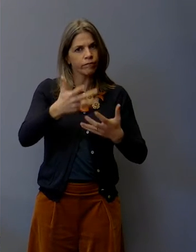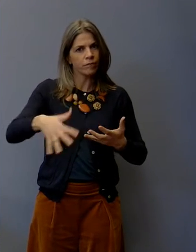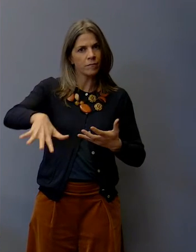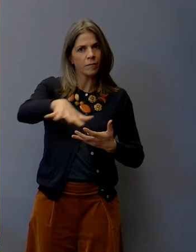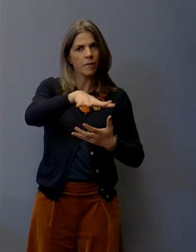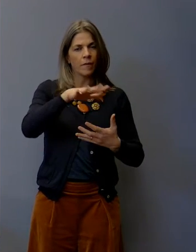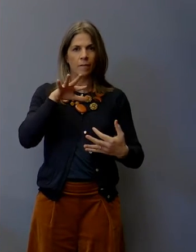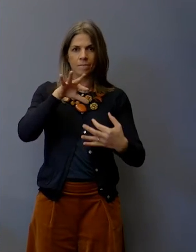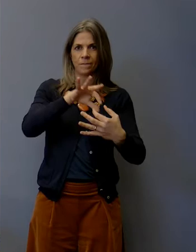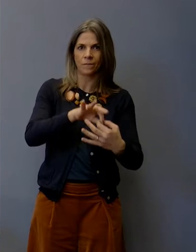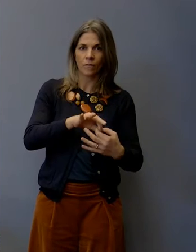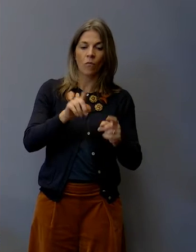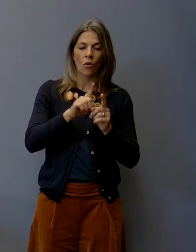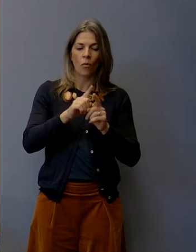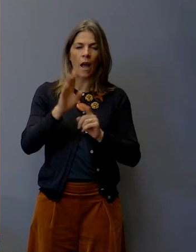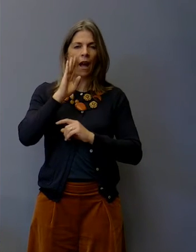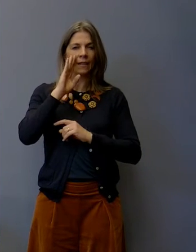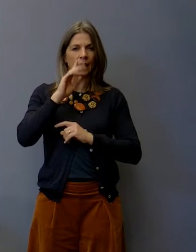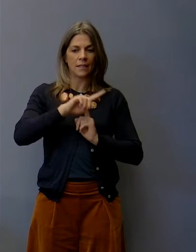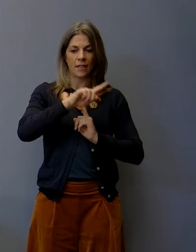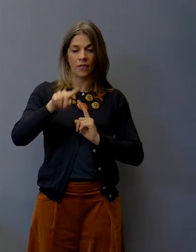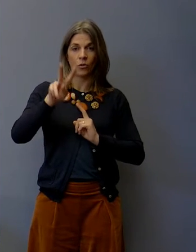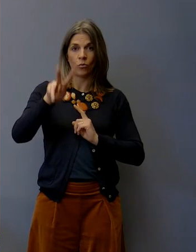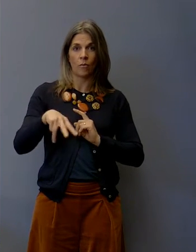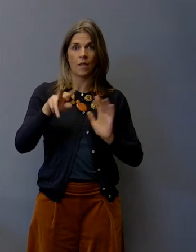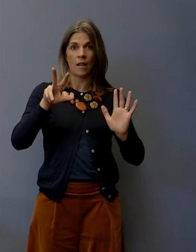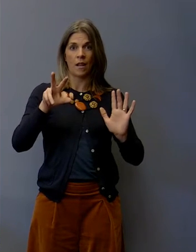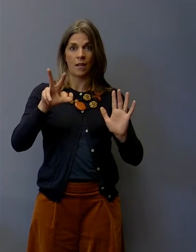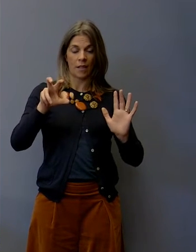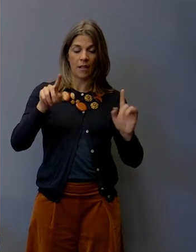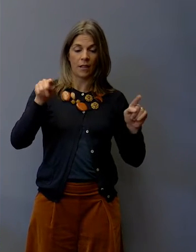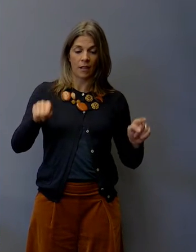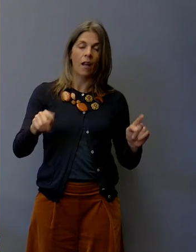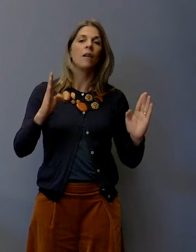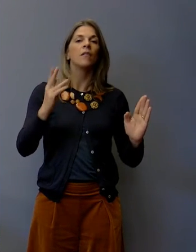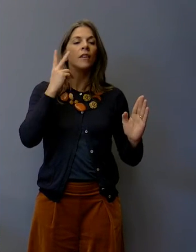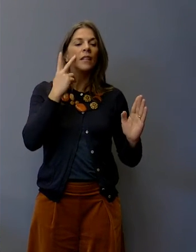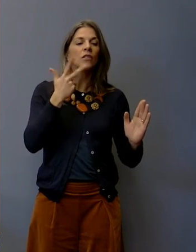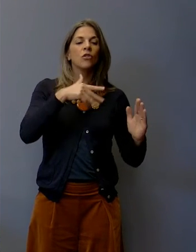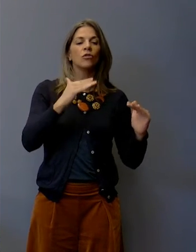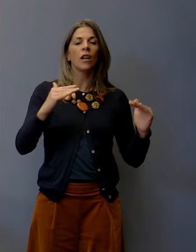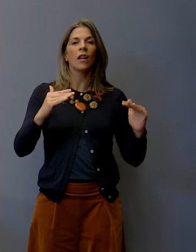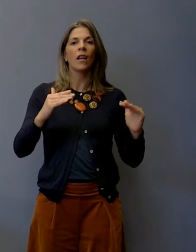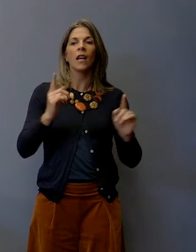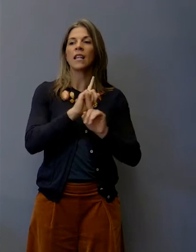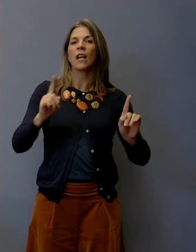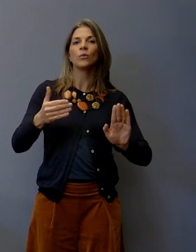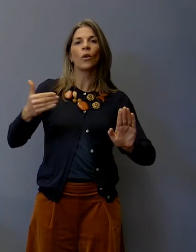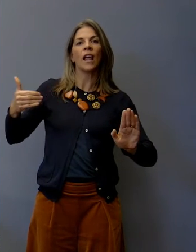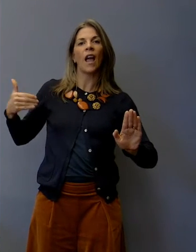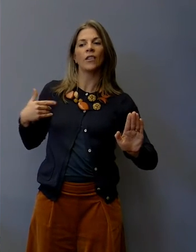della nel 2030 per traguardare la maggiore coesione sociale possibile nessuno deve restare indietro